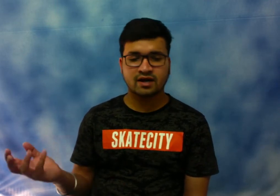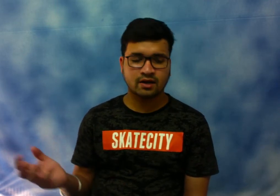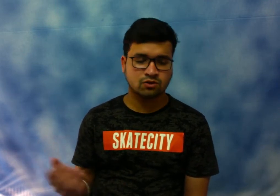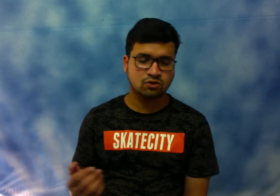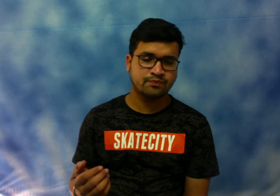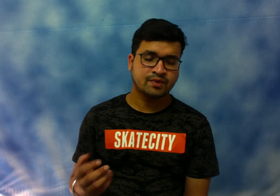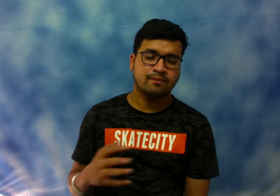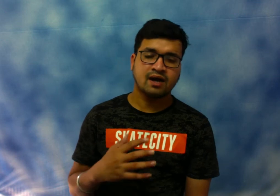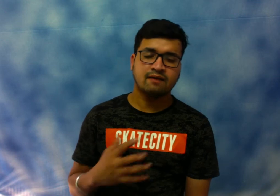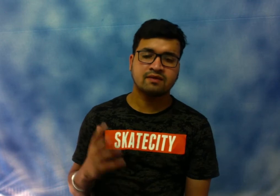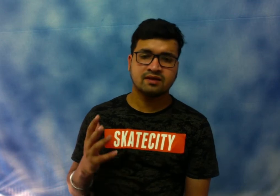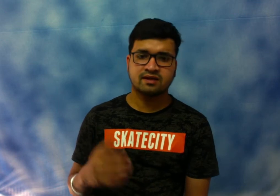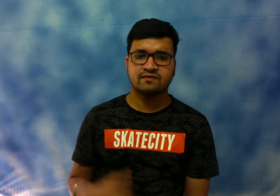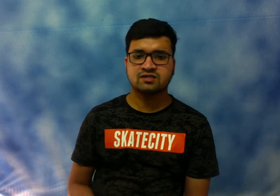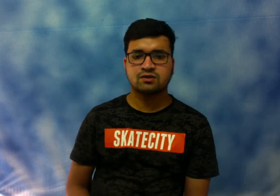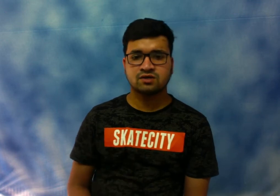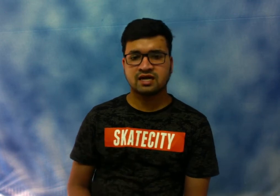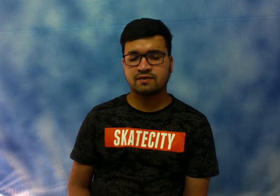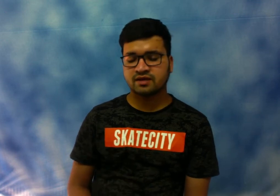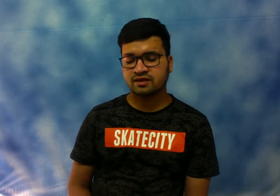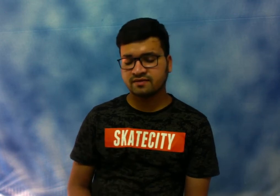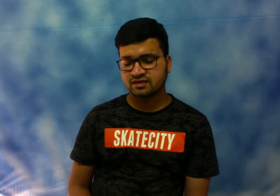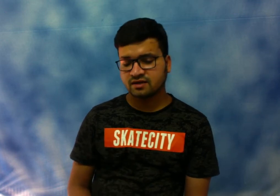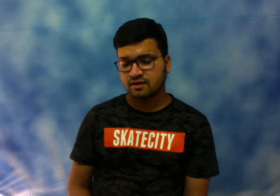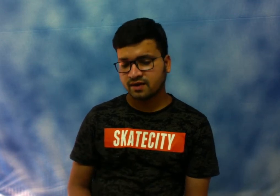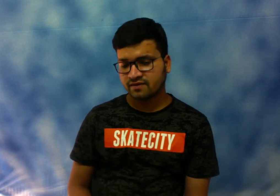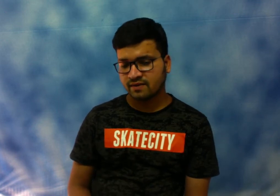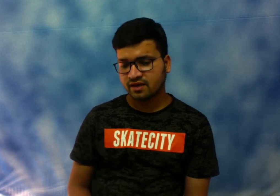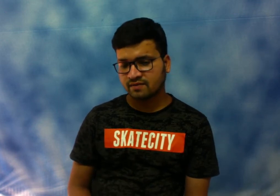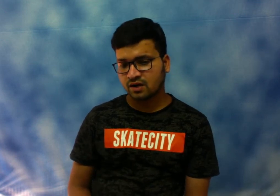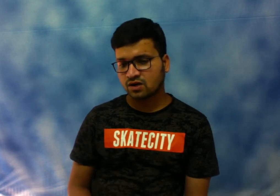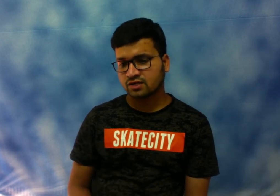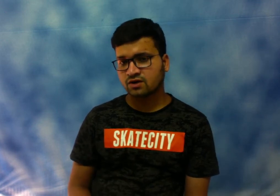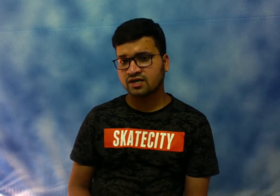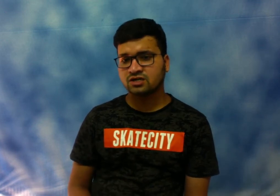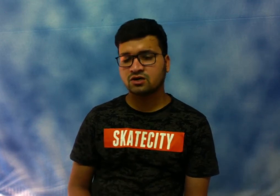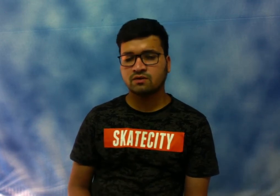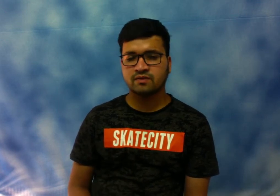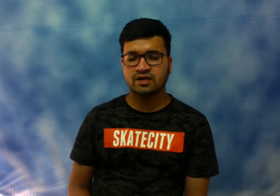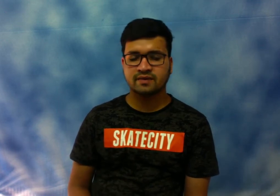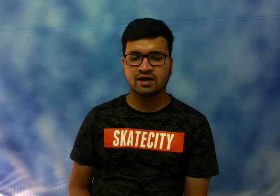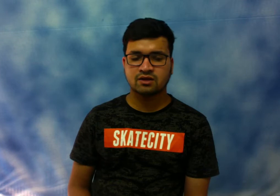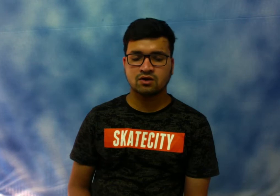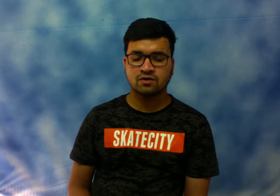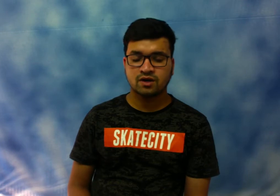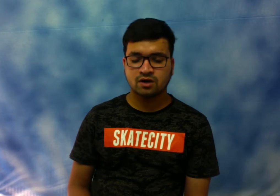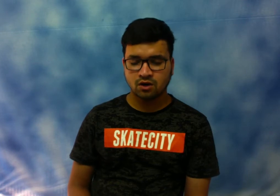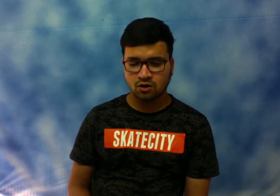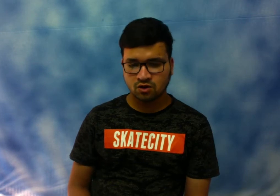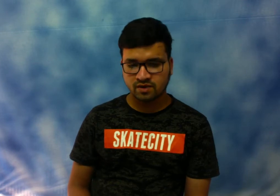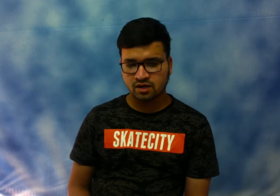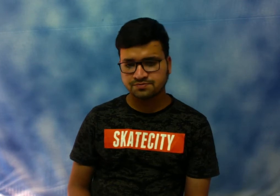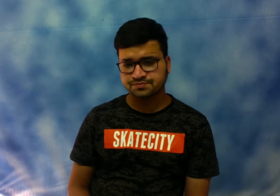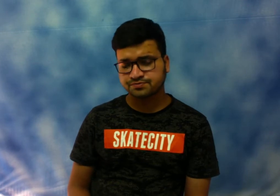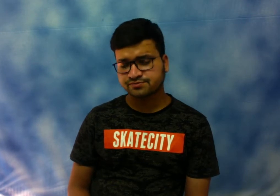रहे हो, तो मैं आप सभी से रिक्वेस्ट करूंगा, चाहे आप किसी भी मतलब फैमिली से बिलोंग करते हो, रिच हो, मिडिल क्लास हो, लो हो, मतलब